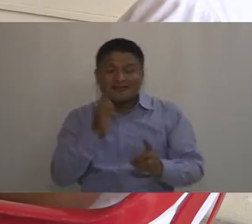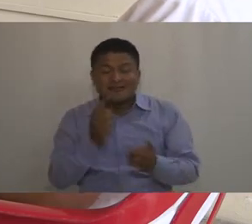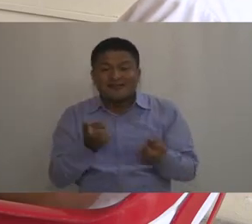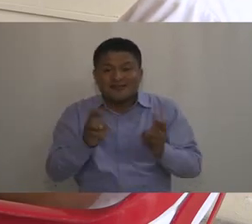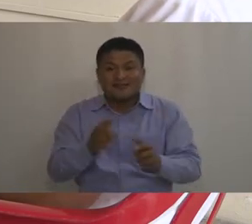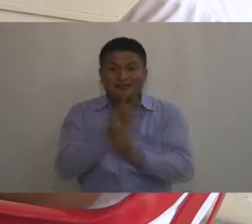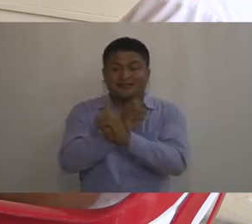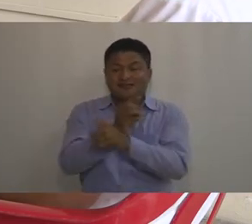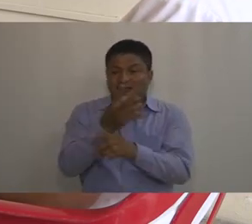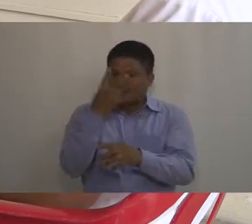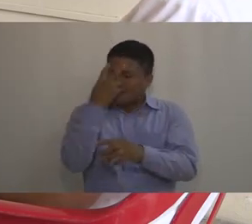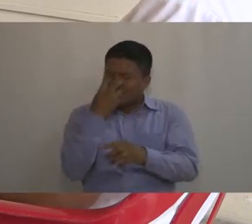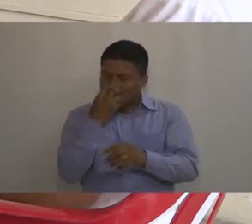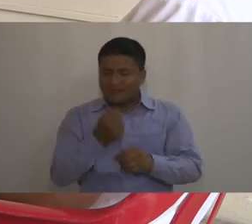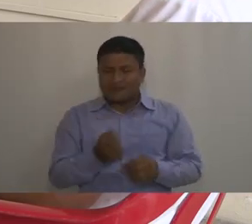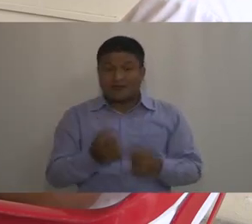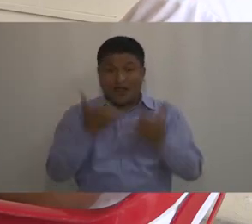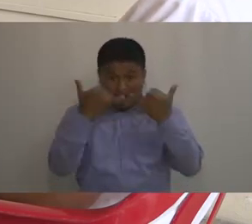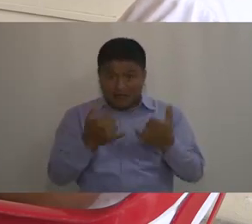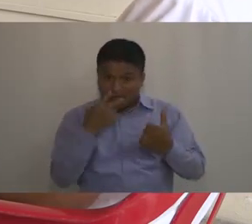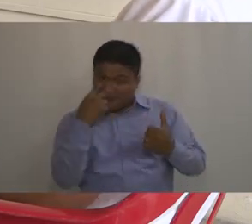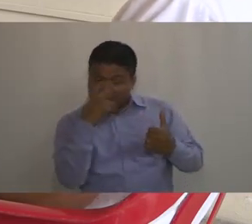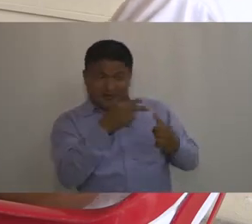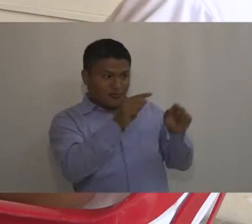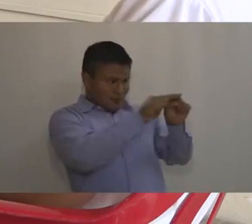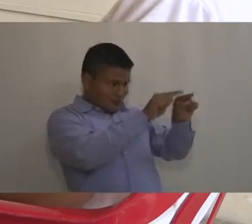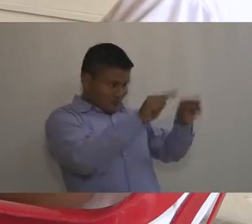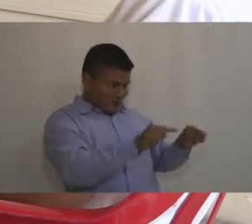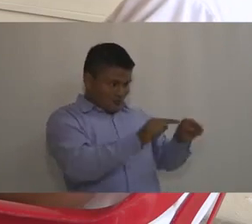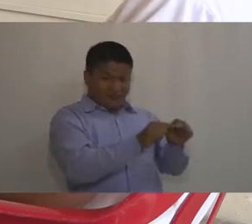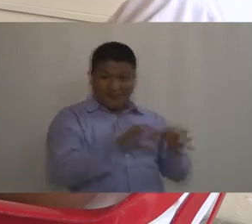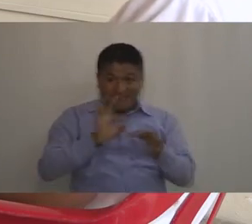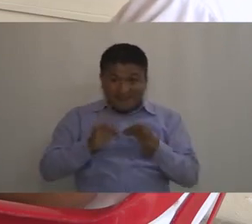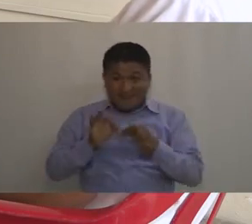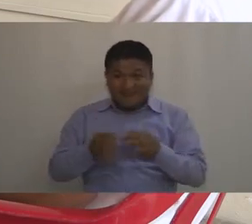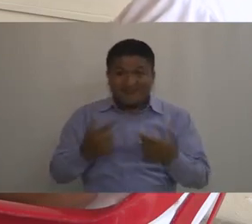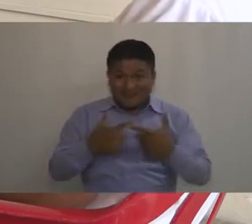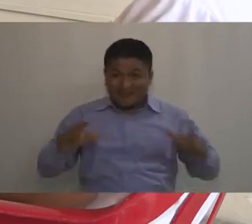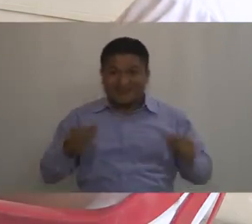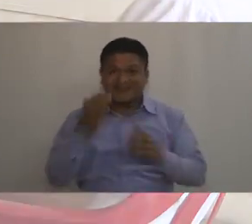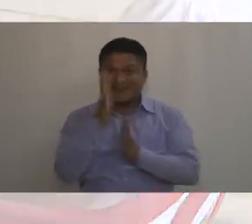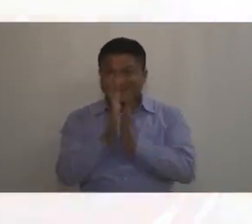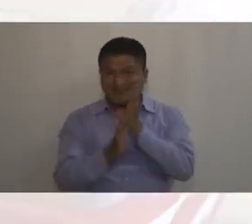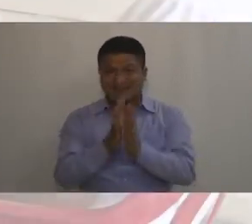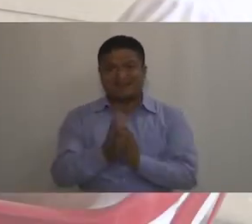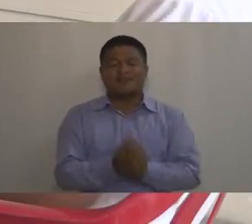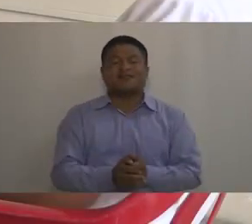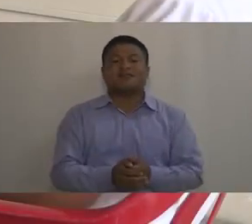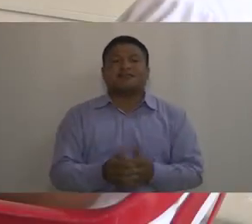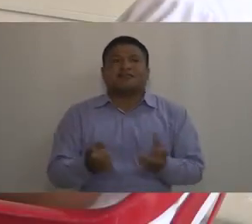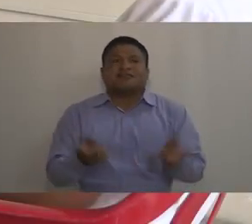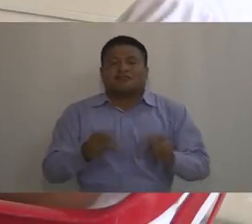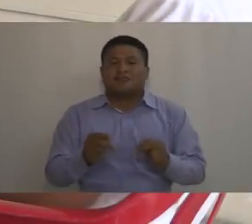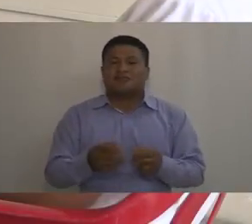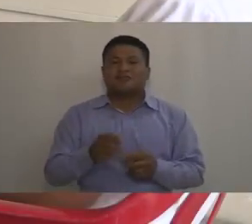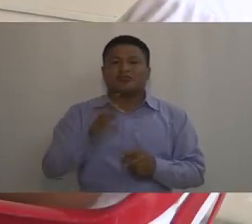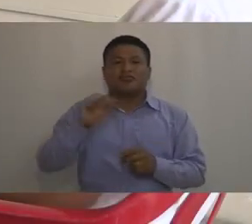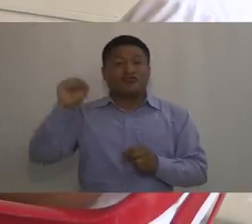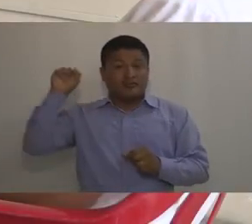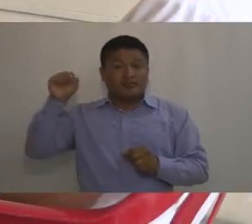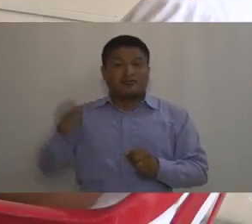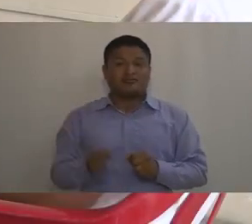auditiva o visual. Actualmente ya vemos unos pequeños recuadros con el intérprete de lengua de señas. Otro derecho que me parece